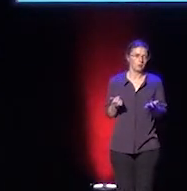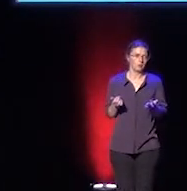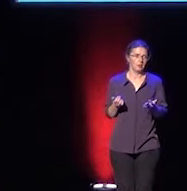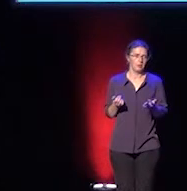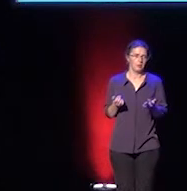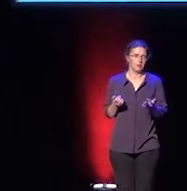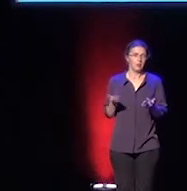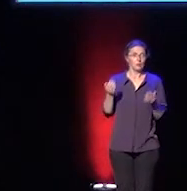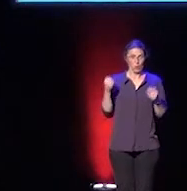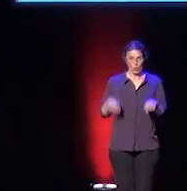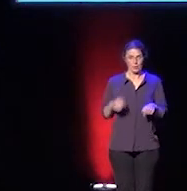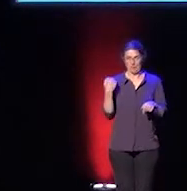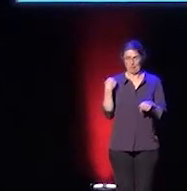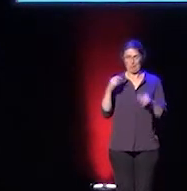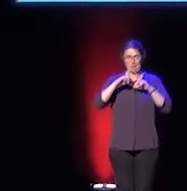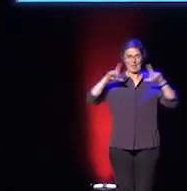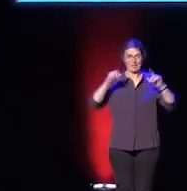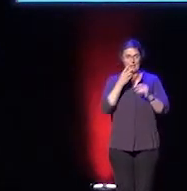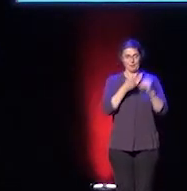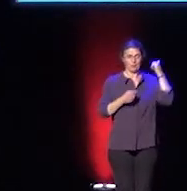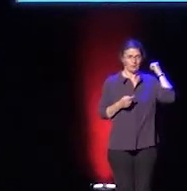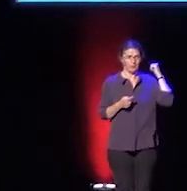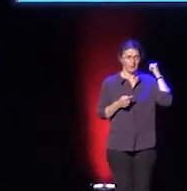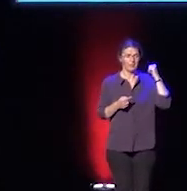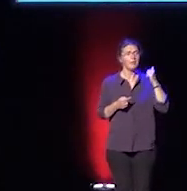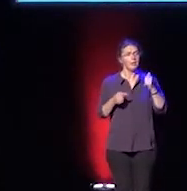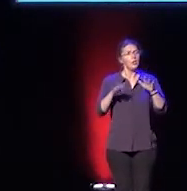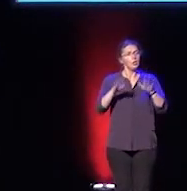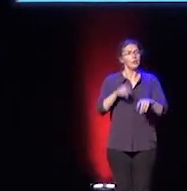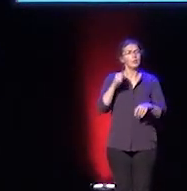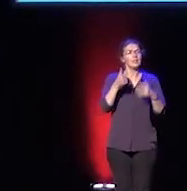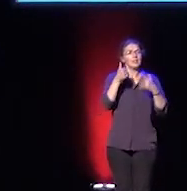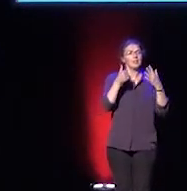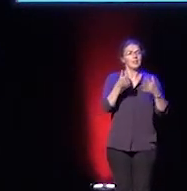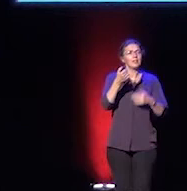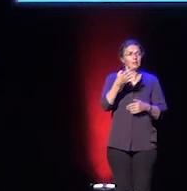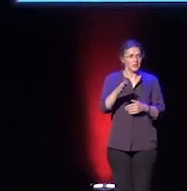Und die Bilder, die wir heute gesehen haben, die waren 1946,